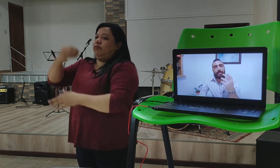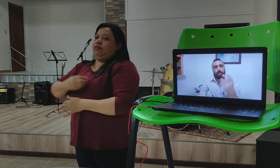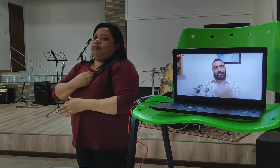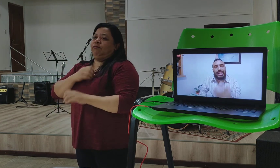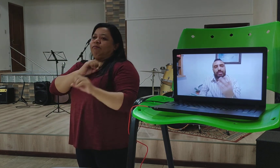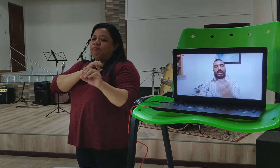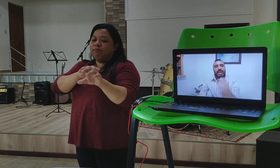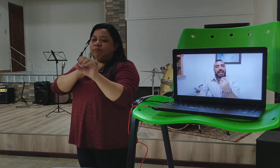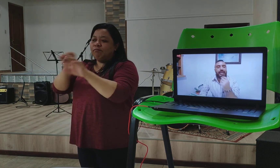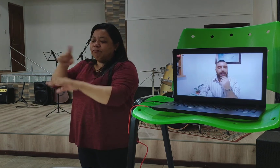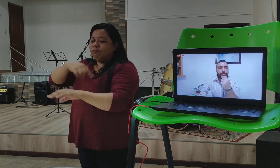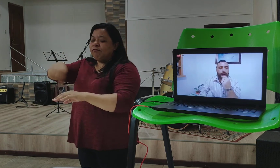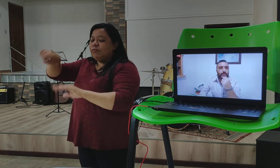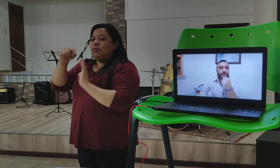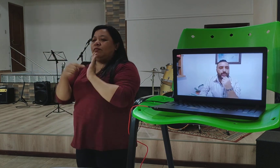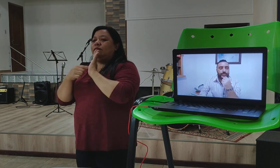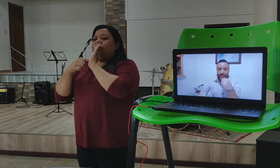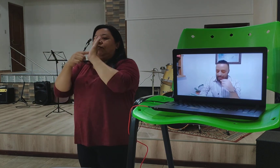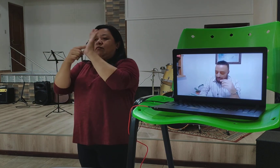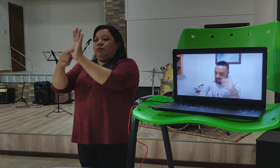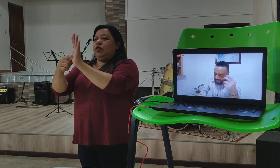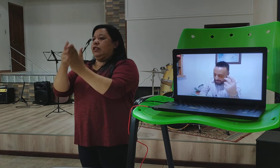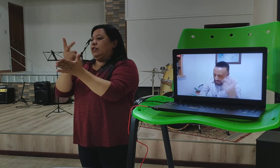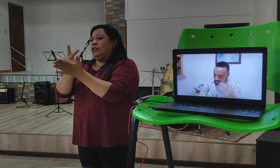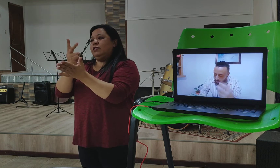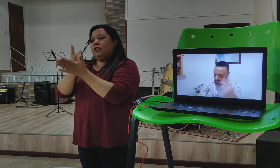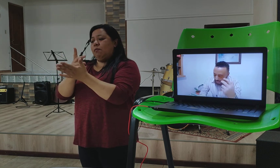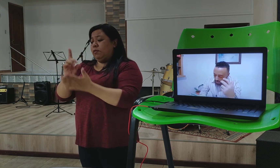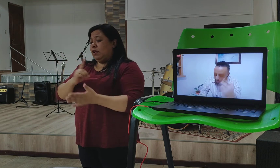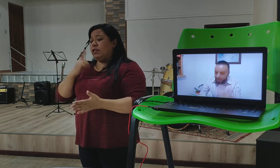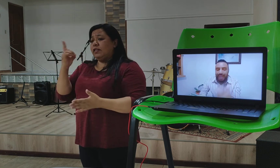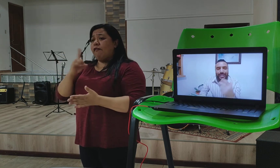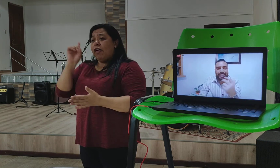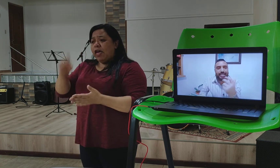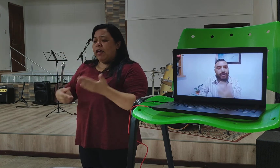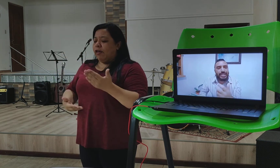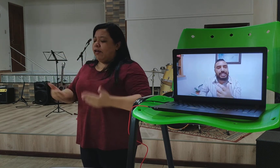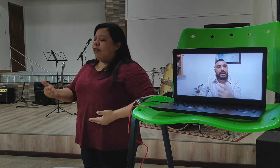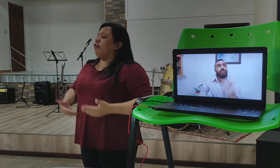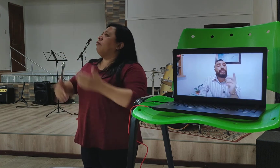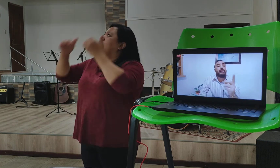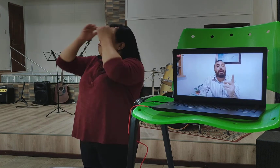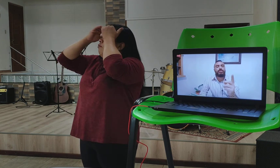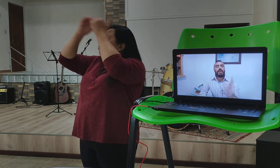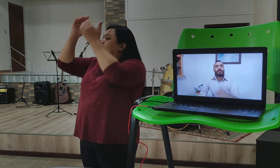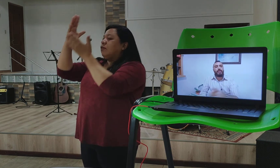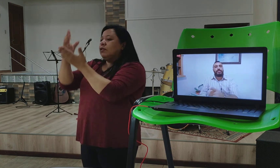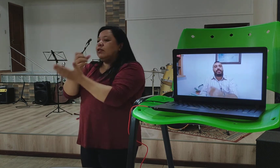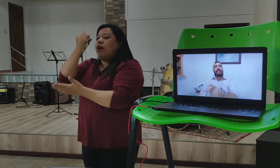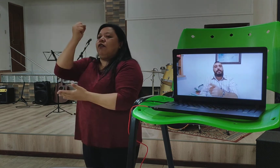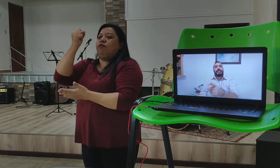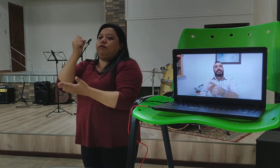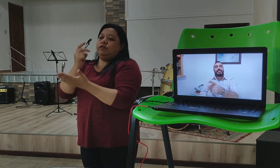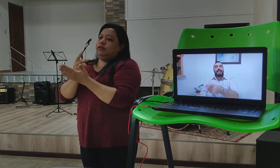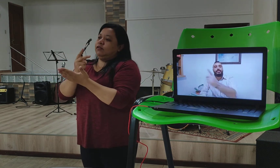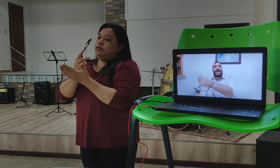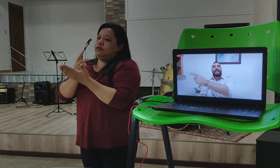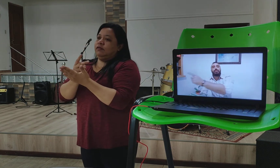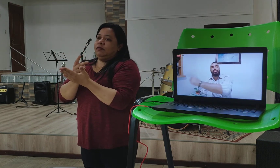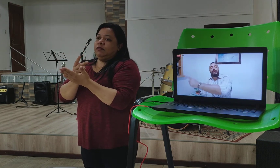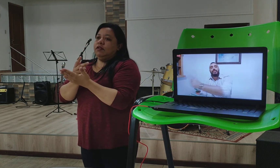havia demonstrado e declarado para com a sua vida. É certo que ele confiava na salvação que Deus não havia